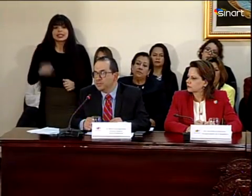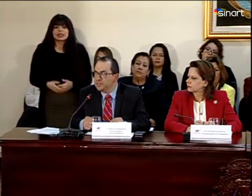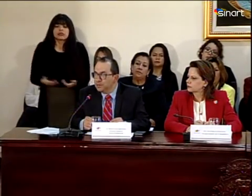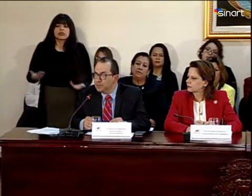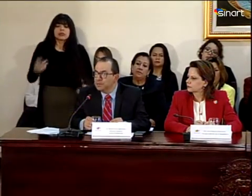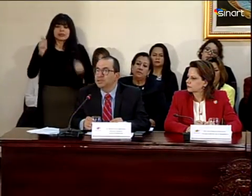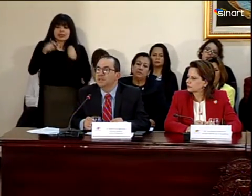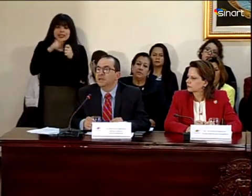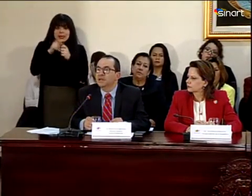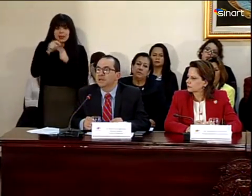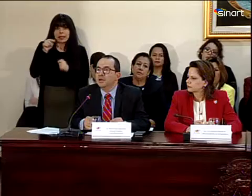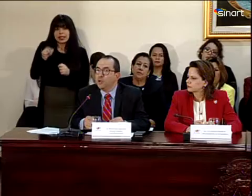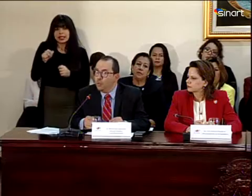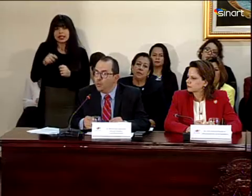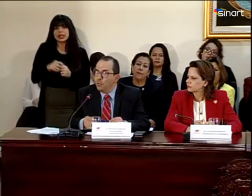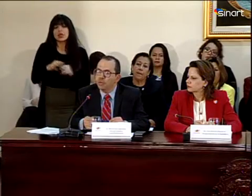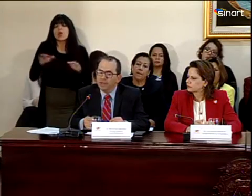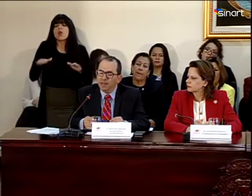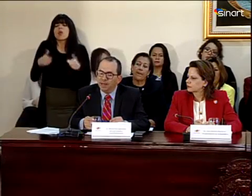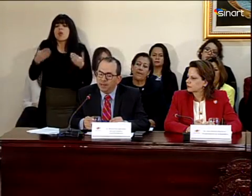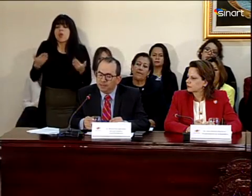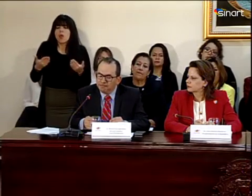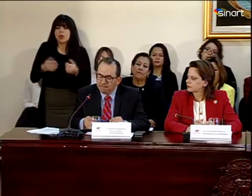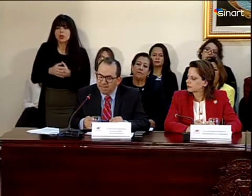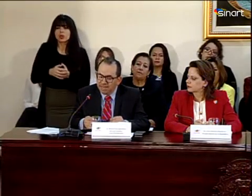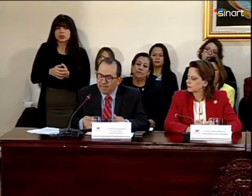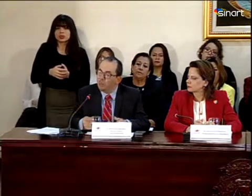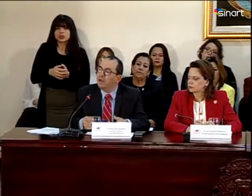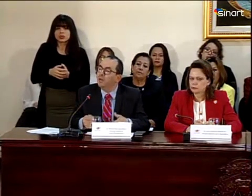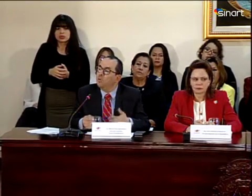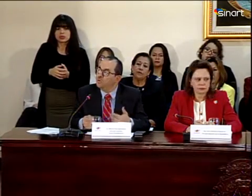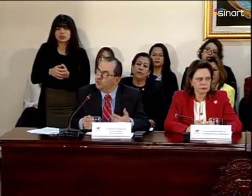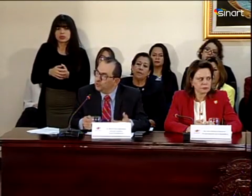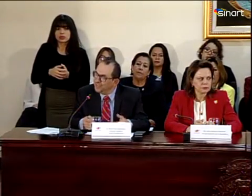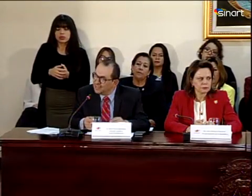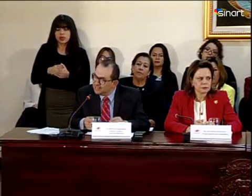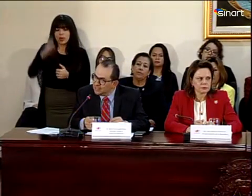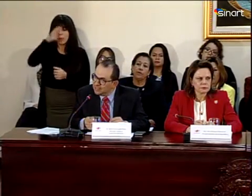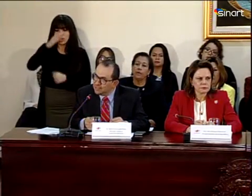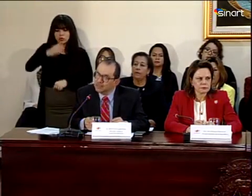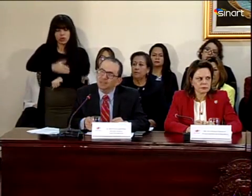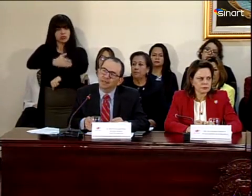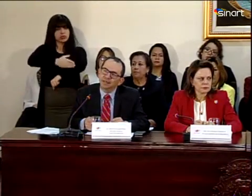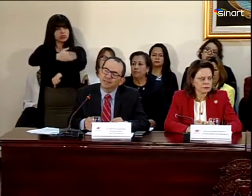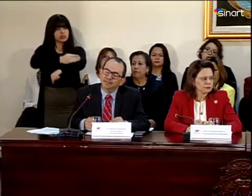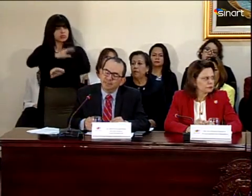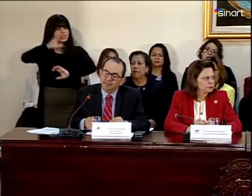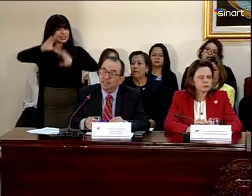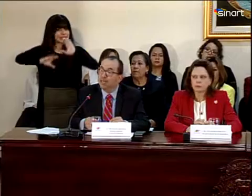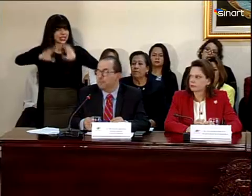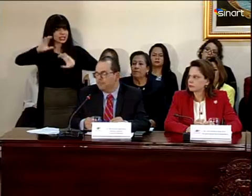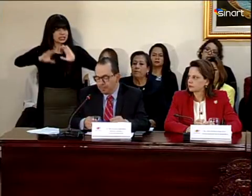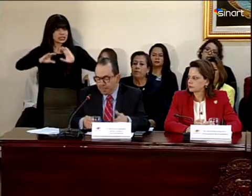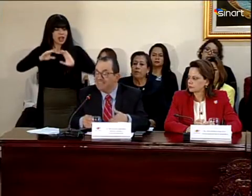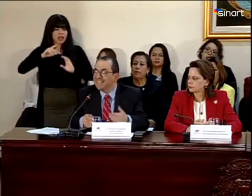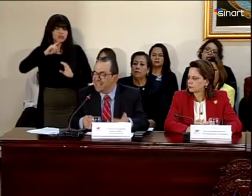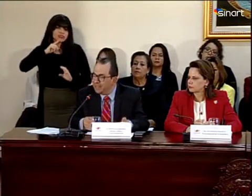pues precisamente cómo la evolución de la ciencia es